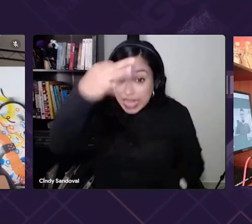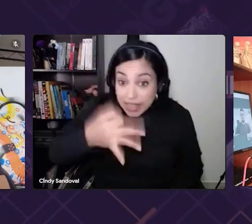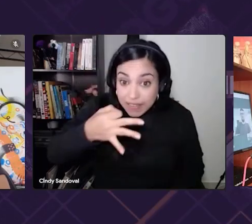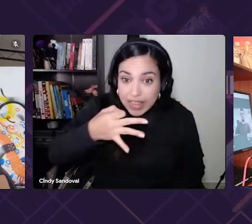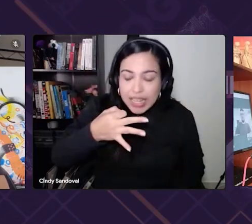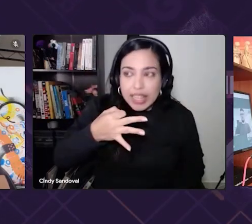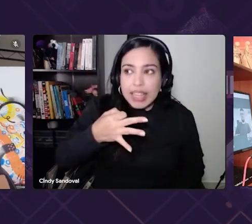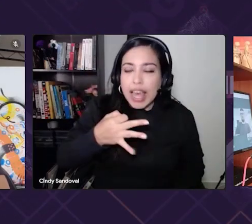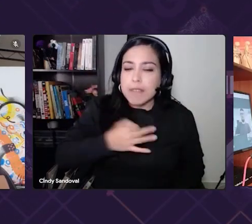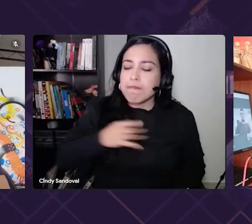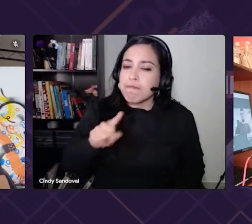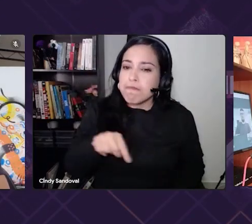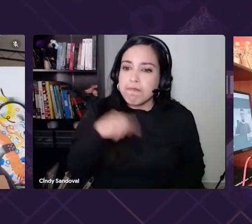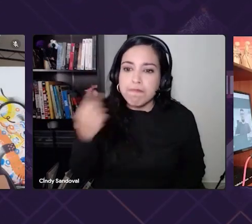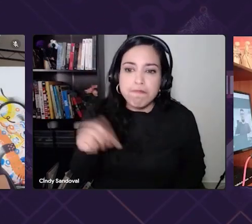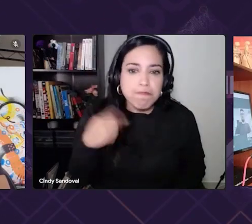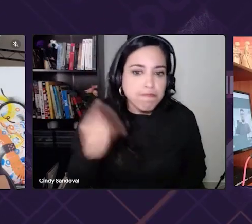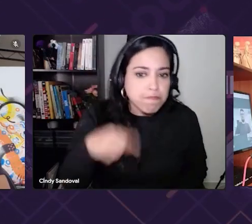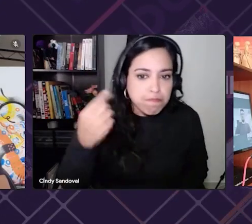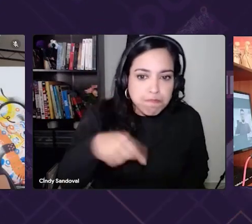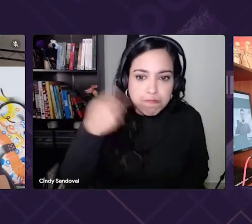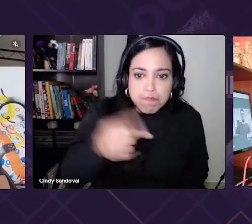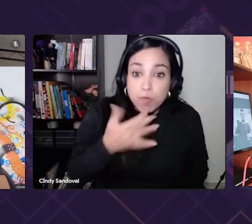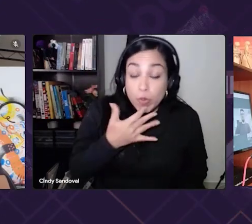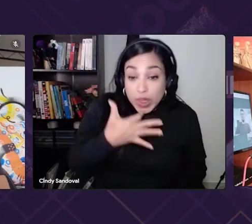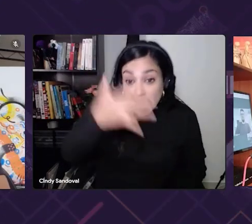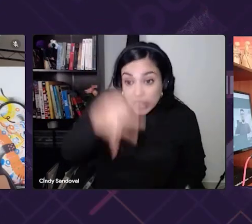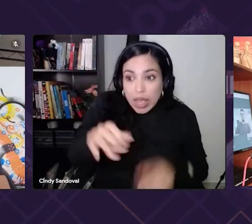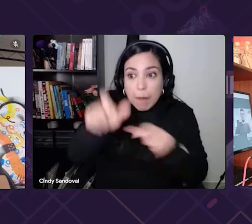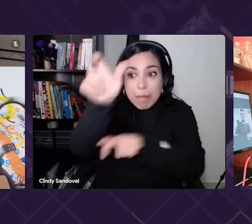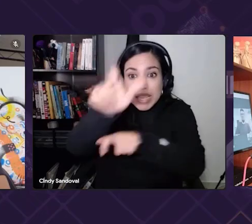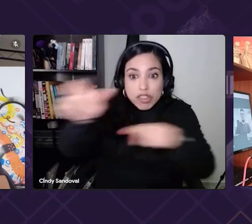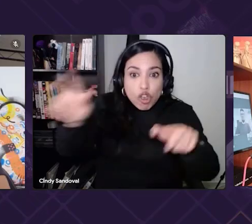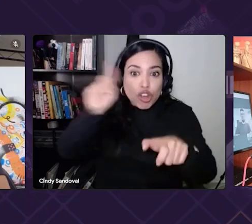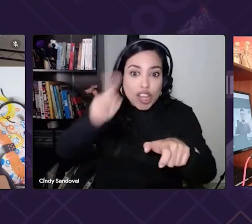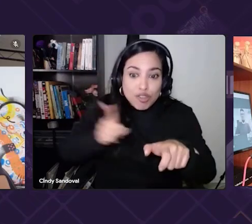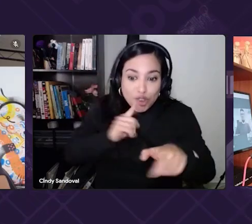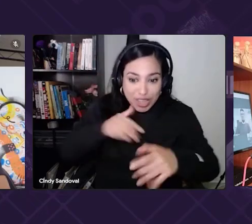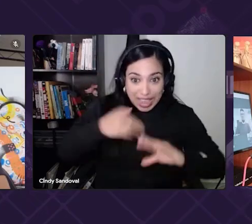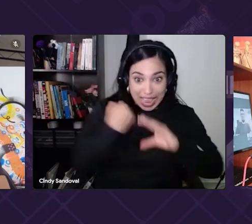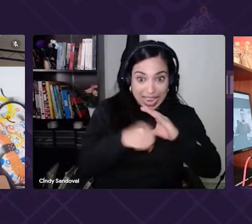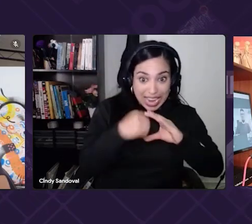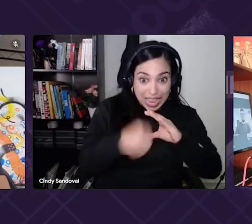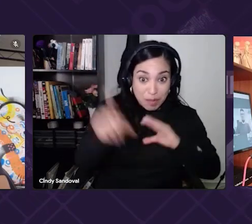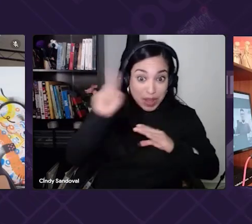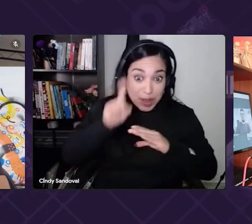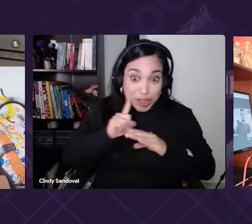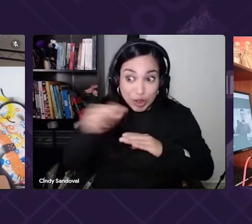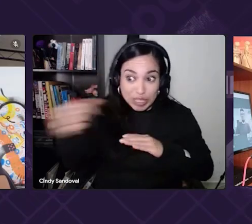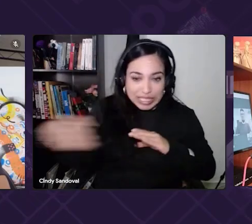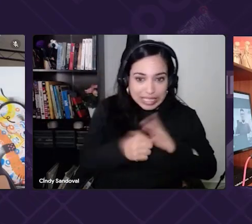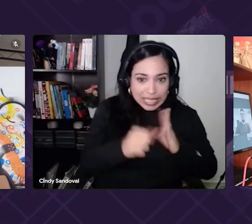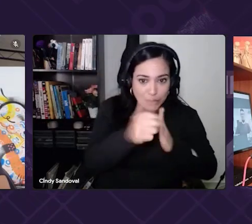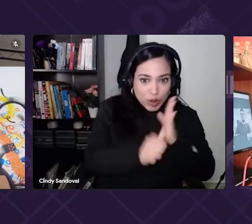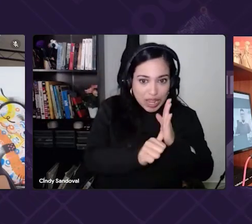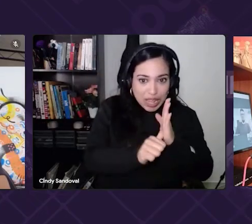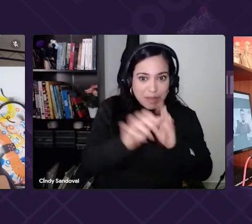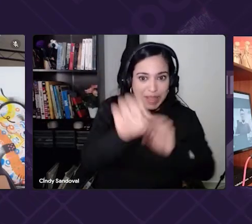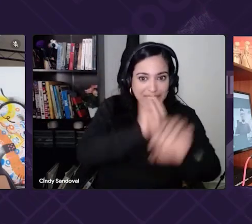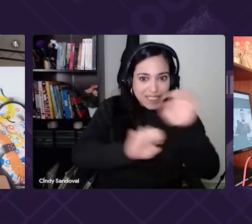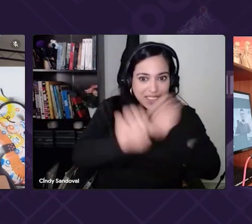suficientemente exitosos en incluir la participación de las personas sordas en nuestro programa de Audiencias